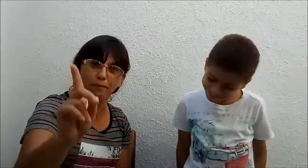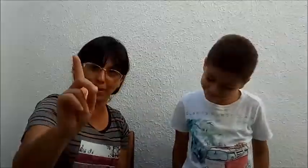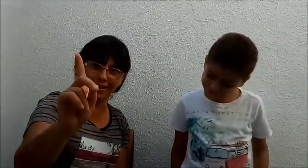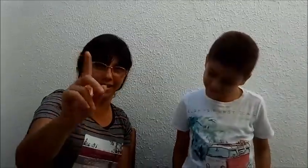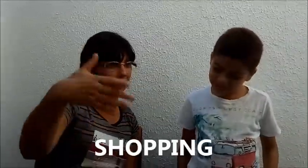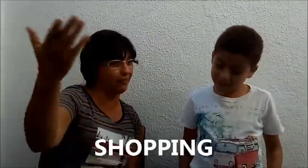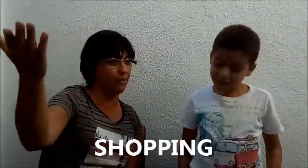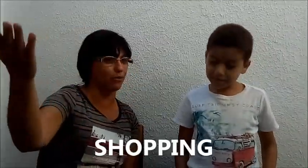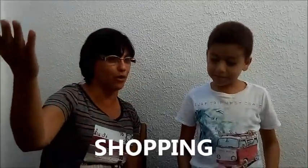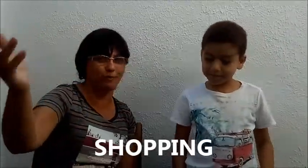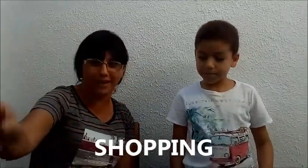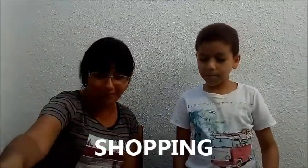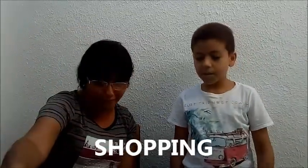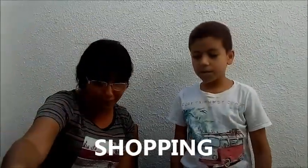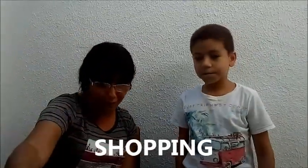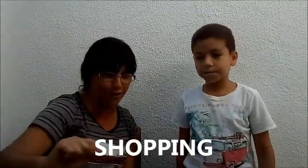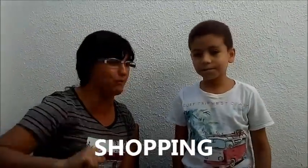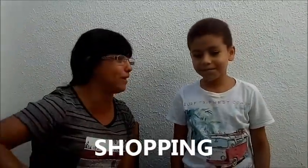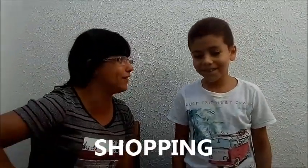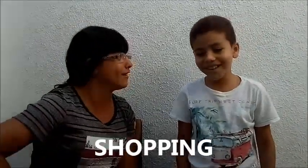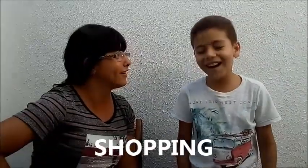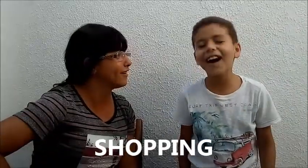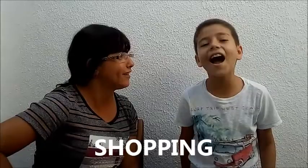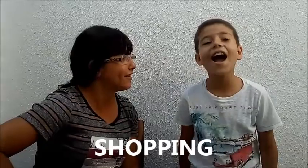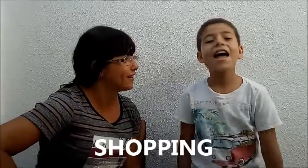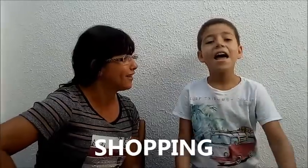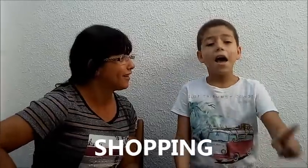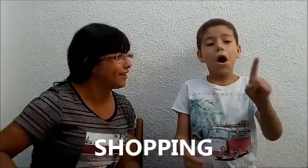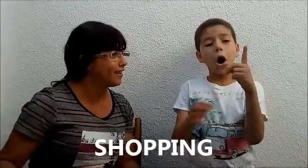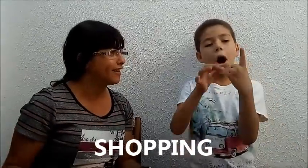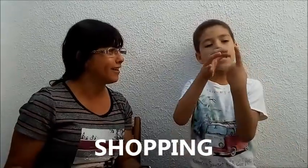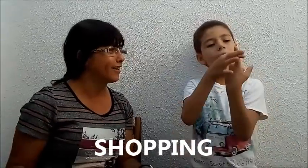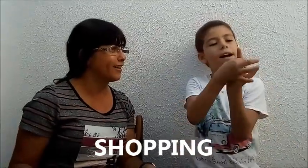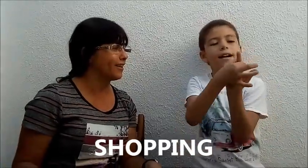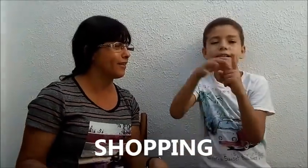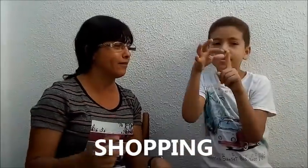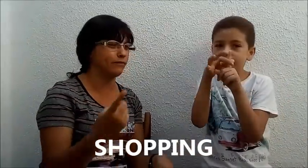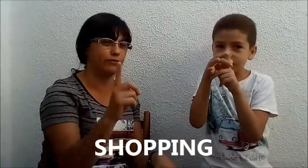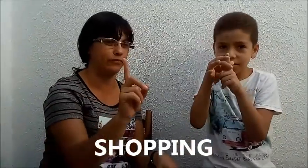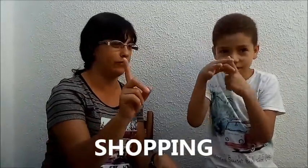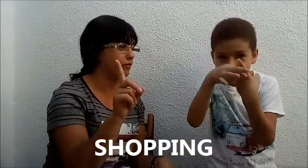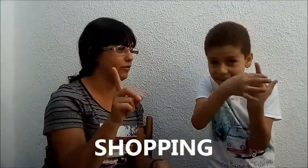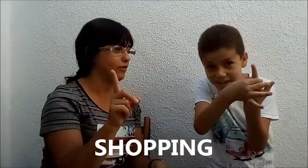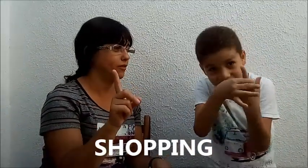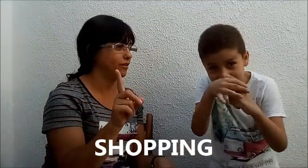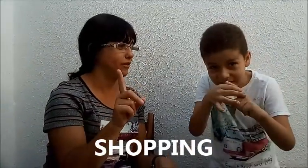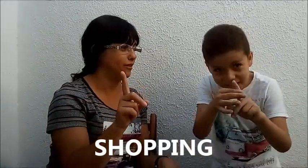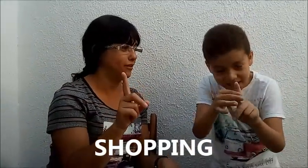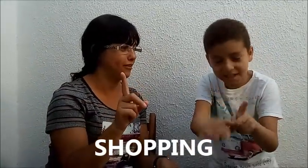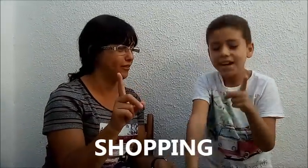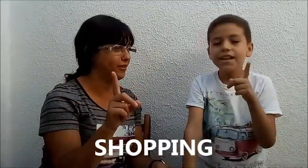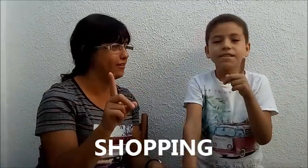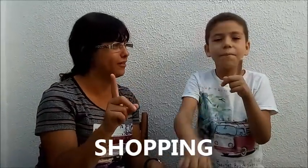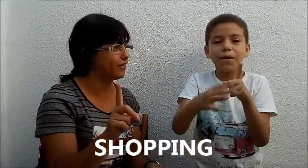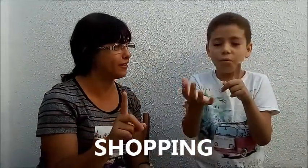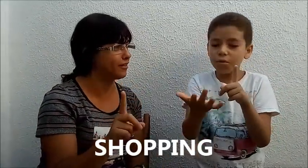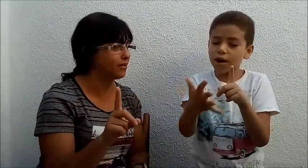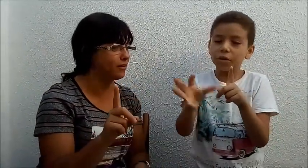shopping. Quem não vai pro shopping, né, você vai pro shopping? Olha, esse dedinho tão interessantinho, você pega a